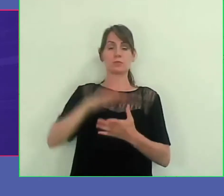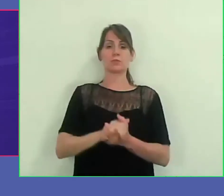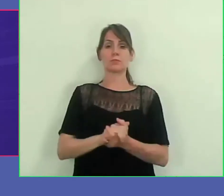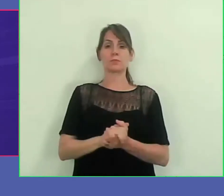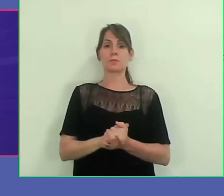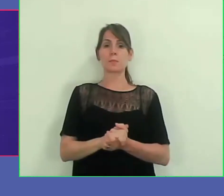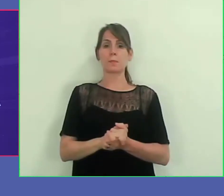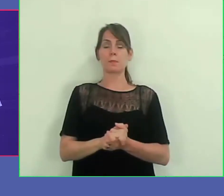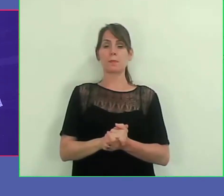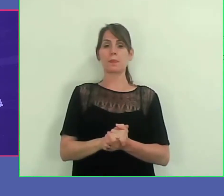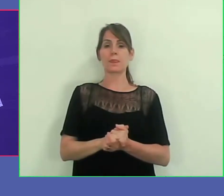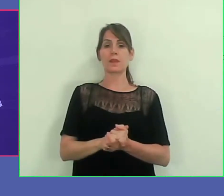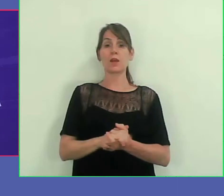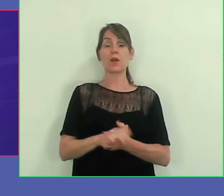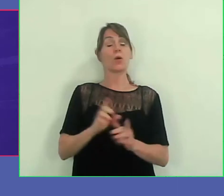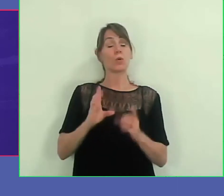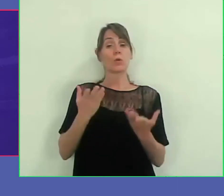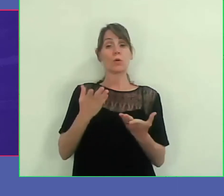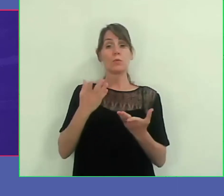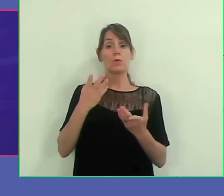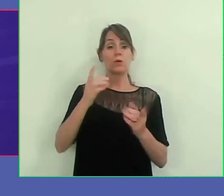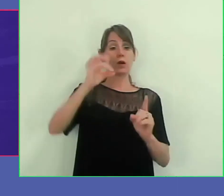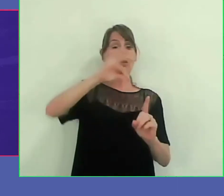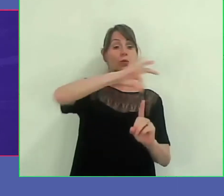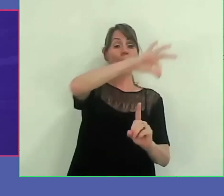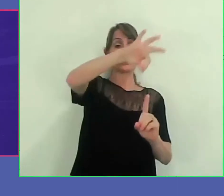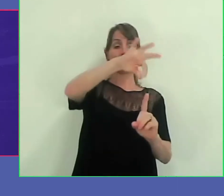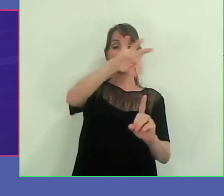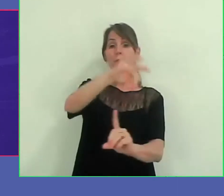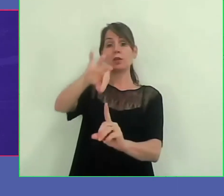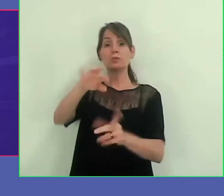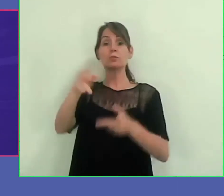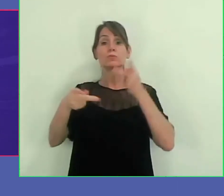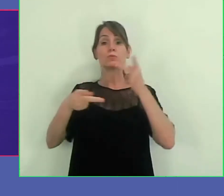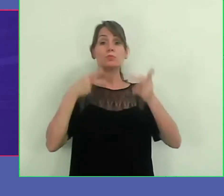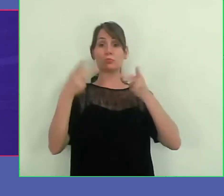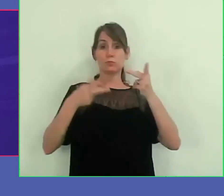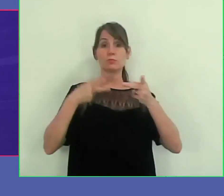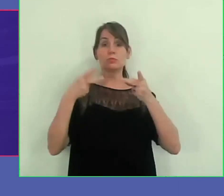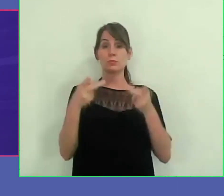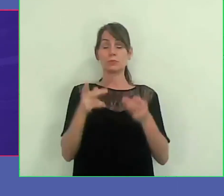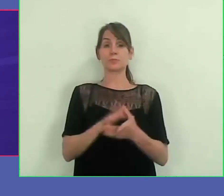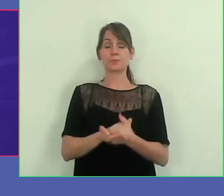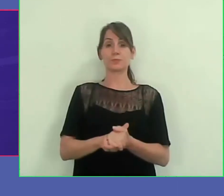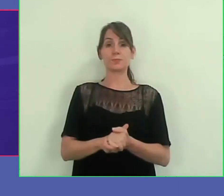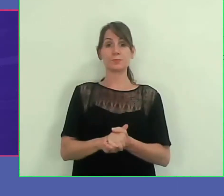lhes concedia que falassem. Né? Então,